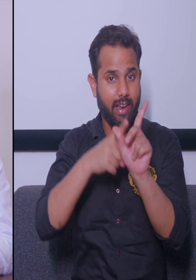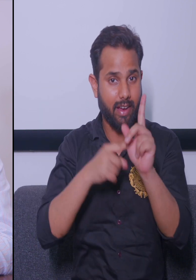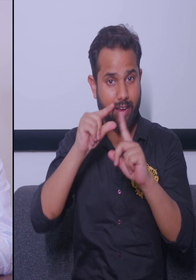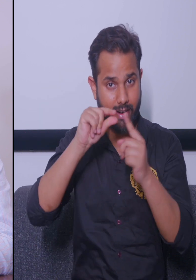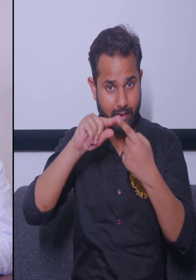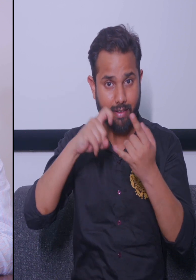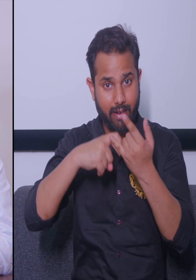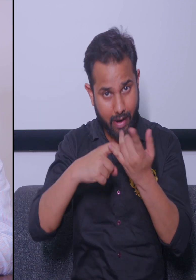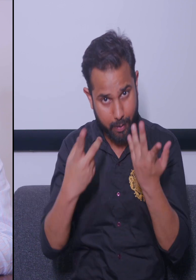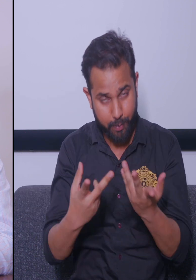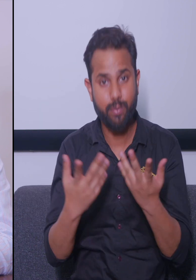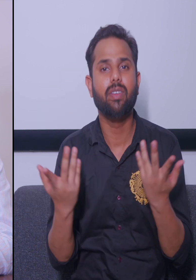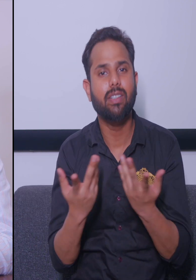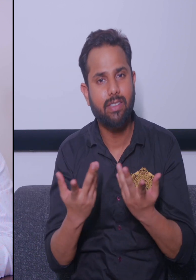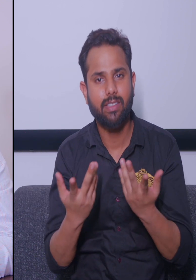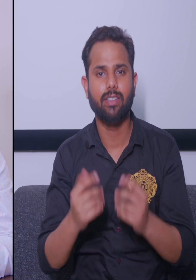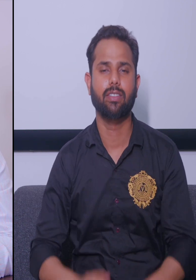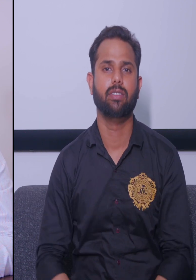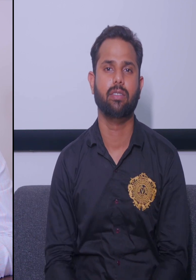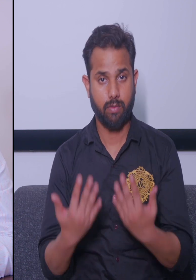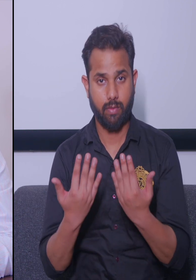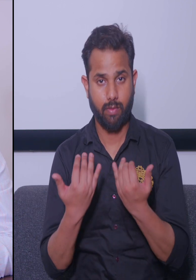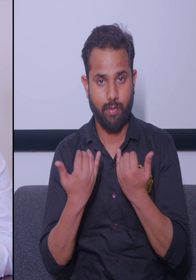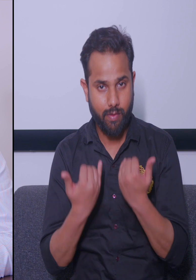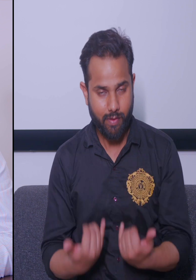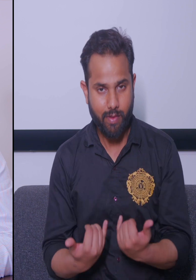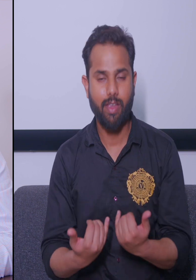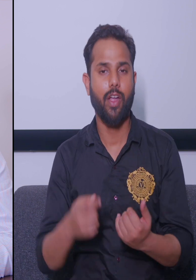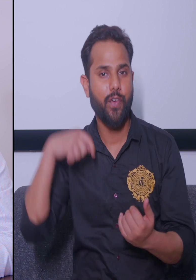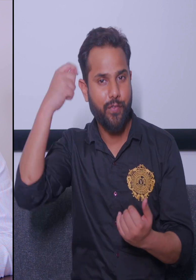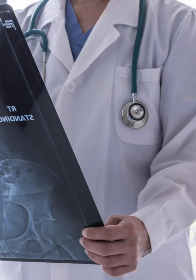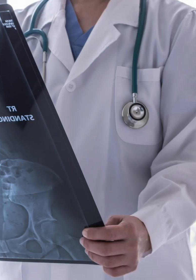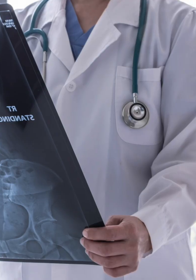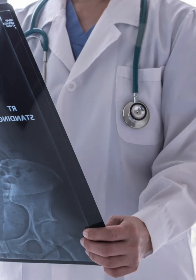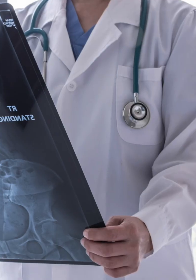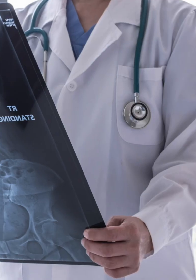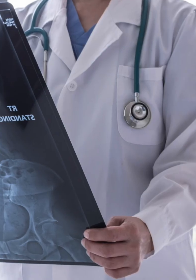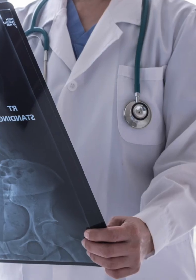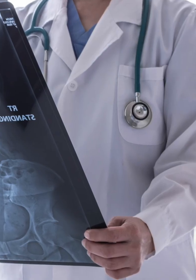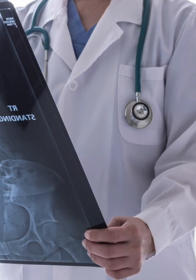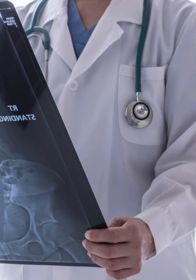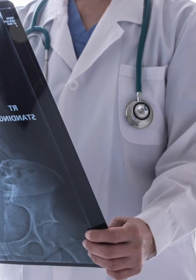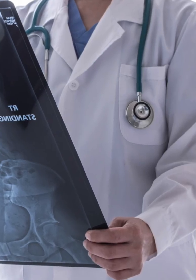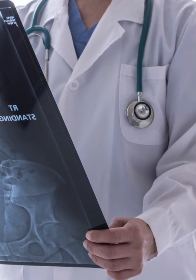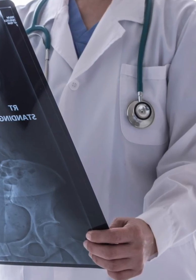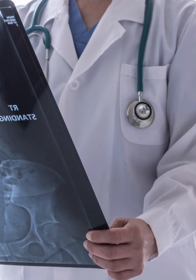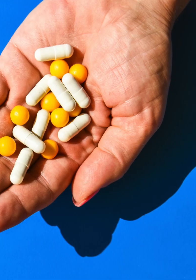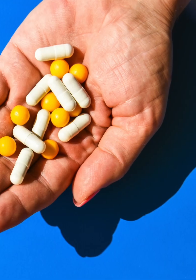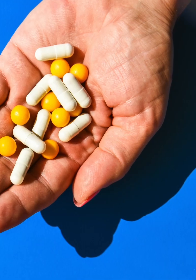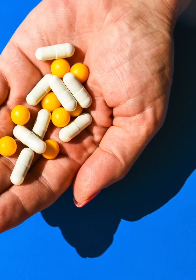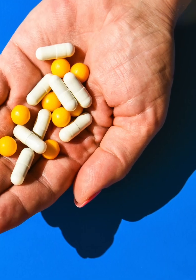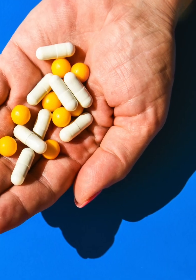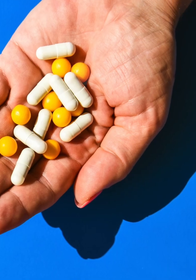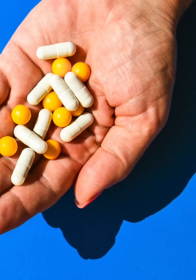होते हैं और इनके कॉजेज़ क्या होते हैं। आज उसी वीडियो को आगे बढ़ाते हुए हम डिस्कस करेंगे कि इसको डायग्नोज कैसे करते हैं और इसके